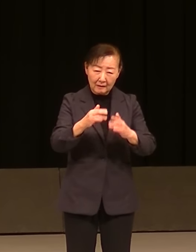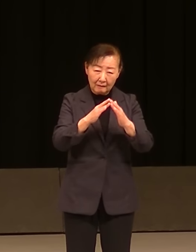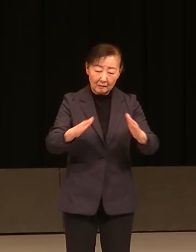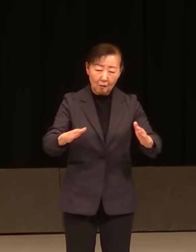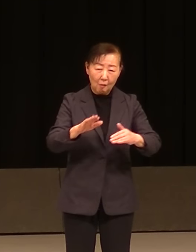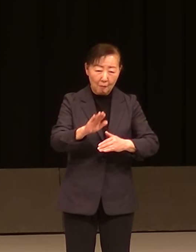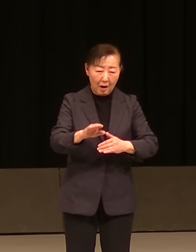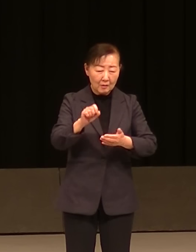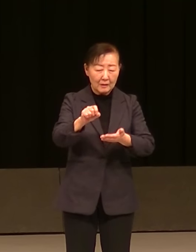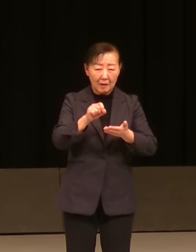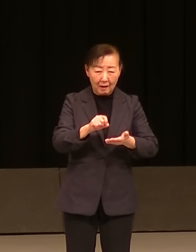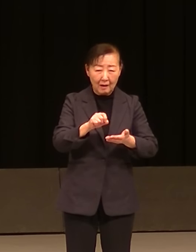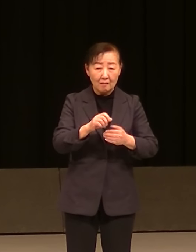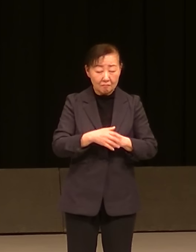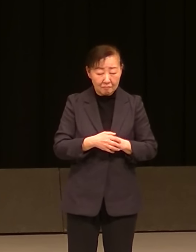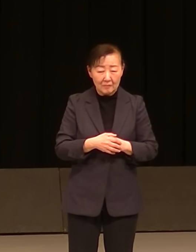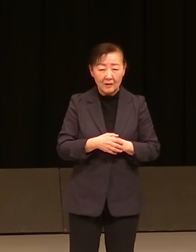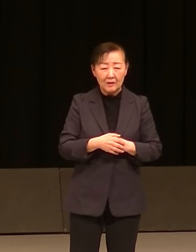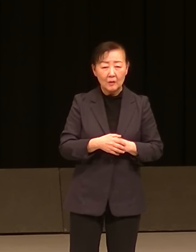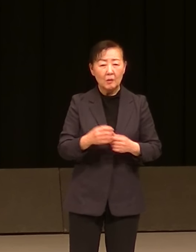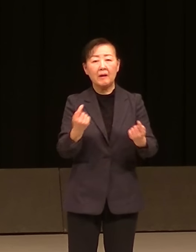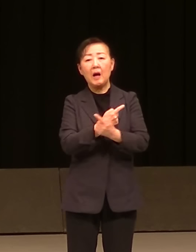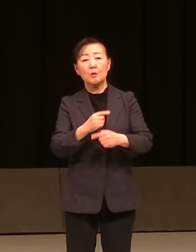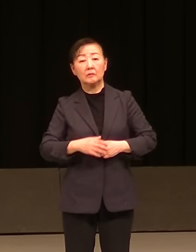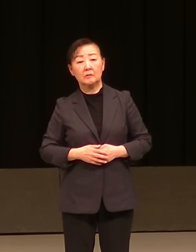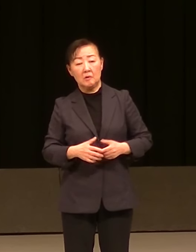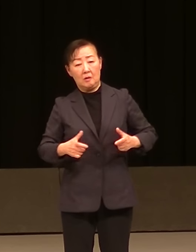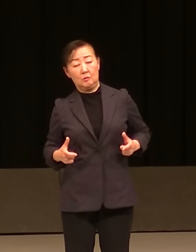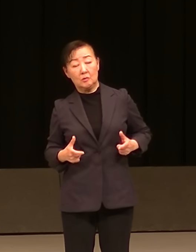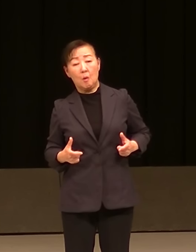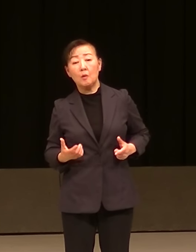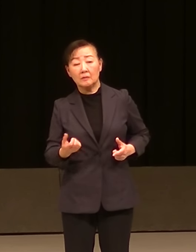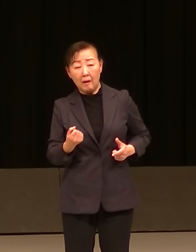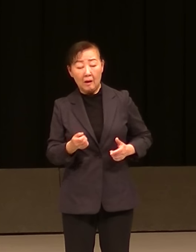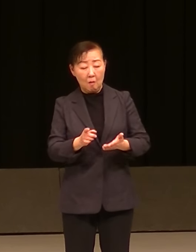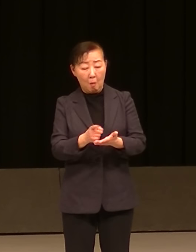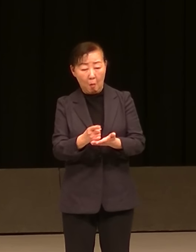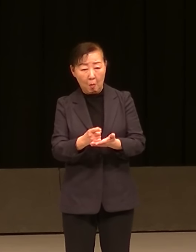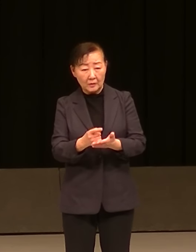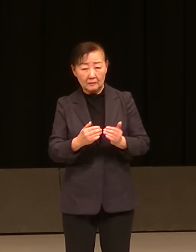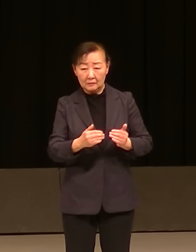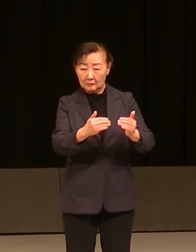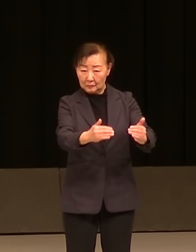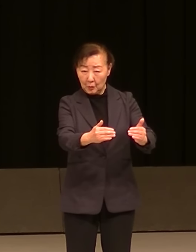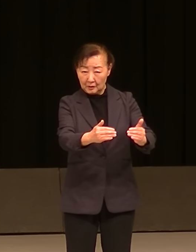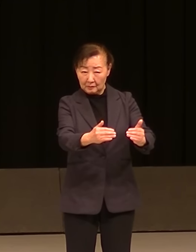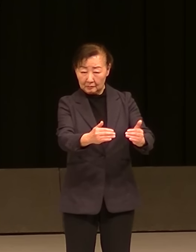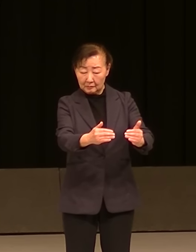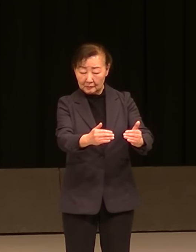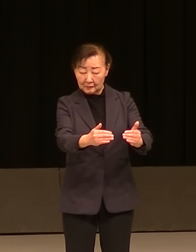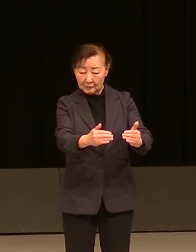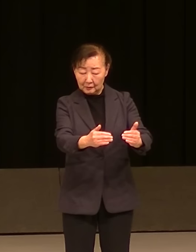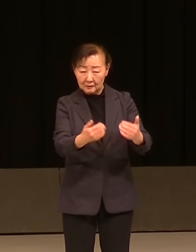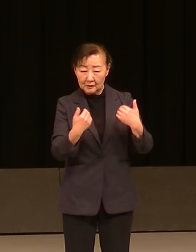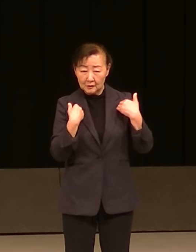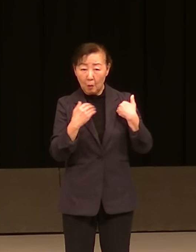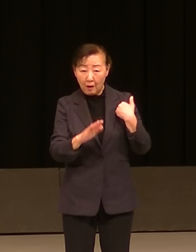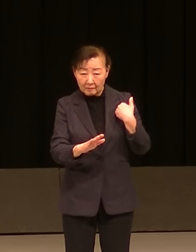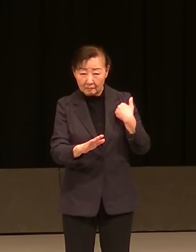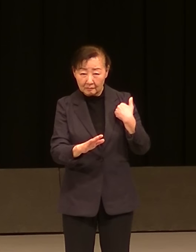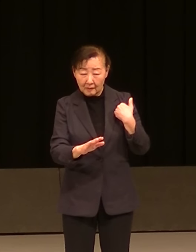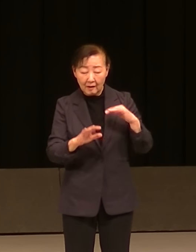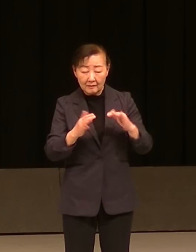っぱり変えるという勇気を持って そっちの方向に動き出すということがなければ何も変わらない